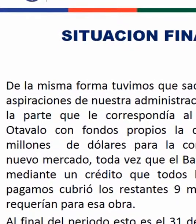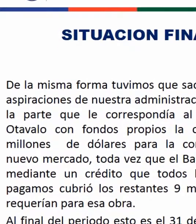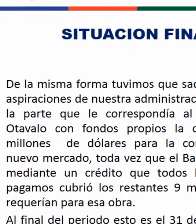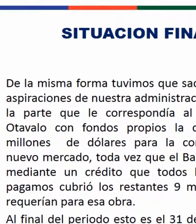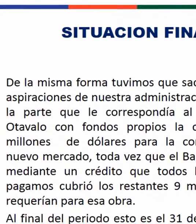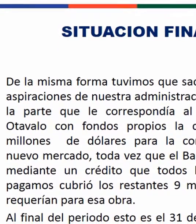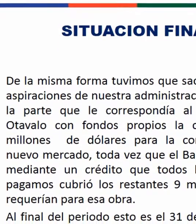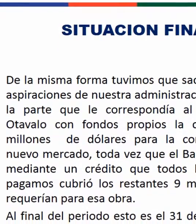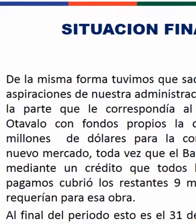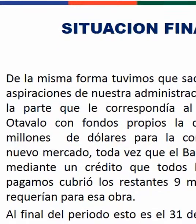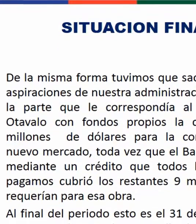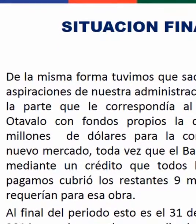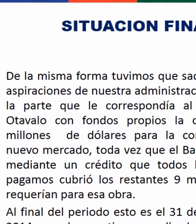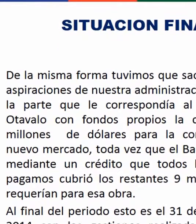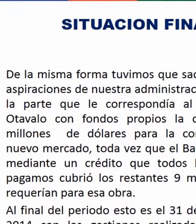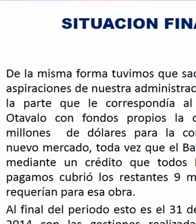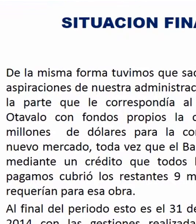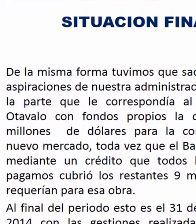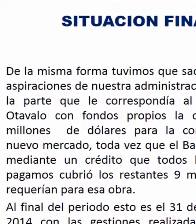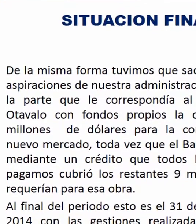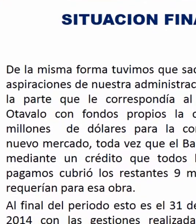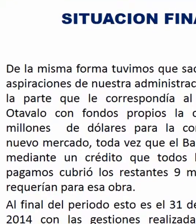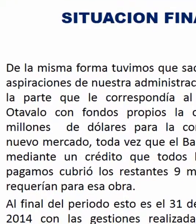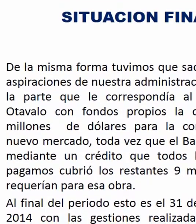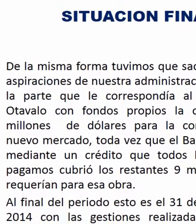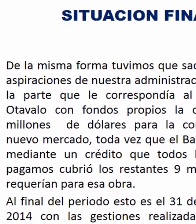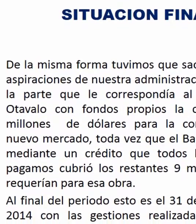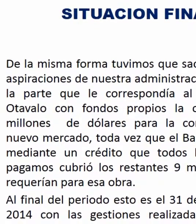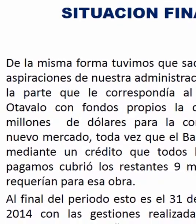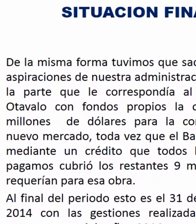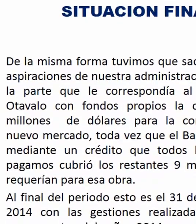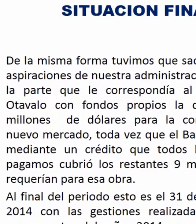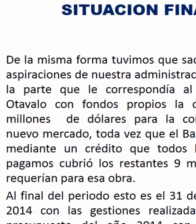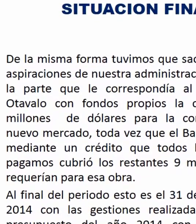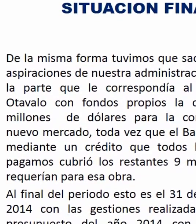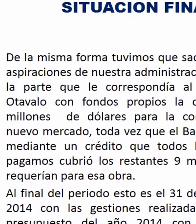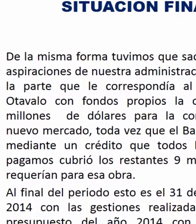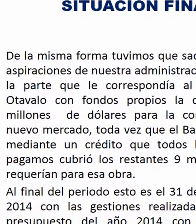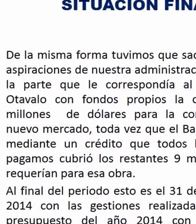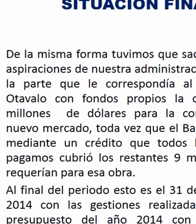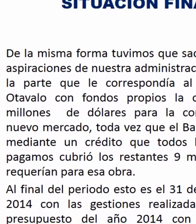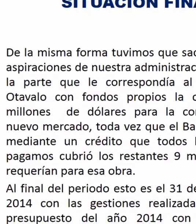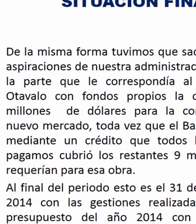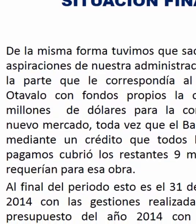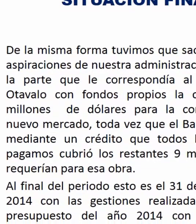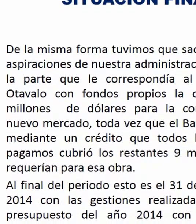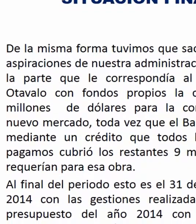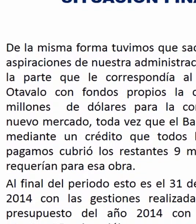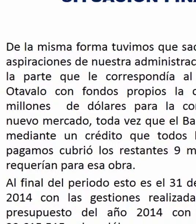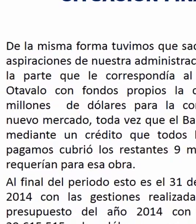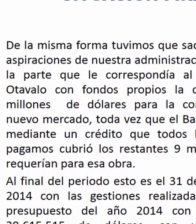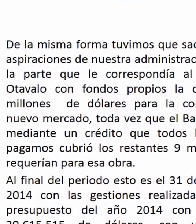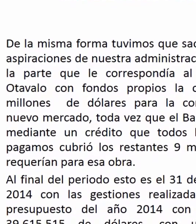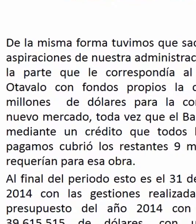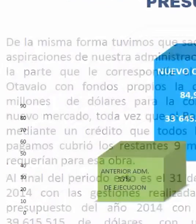la construcción del nuevo mercado. Toda vez que el Banco del Estado, mediante un crédito que todos los otavaleños